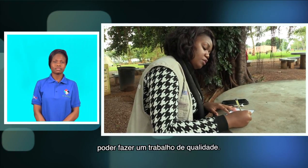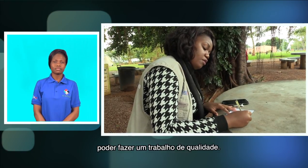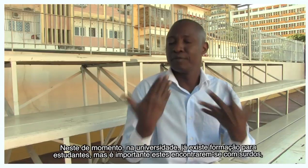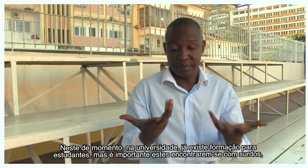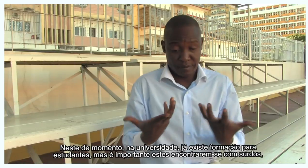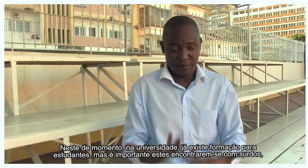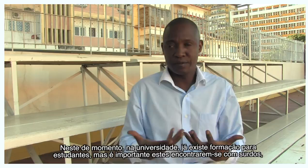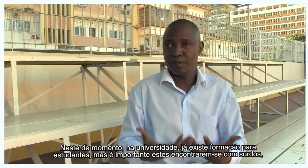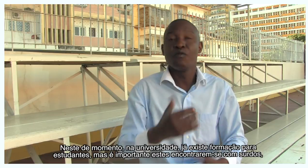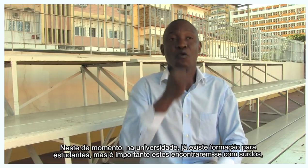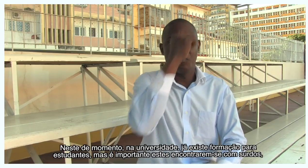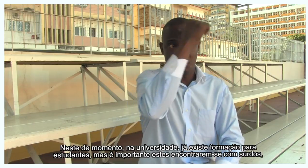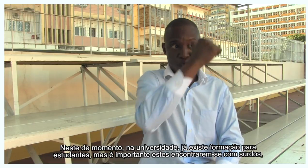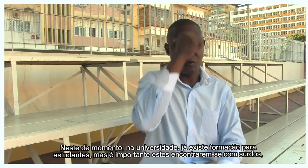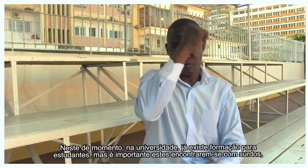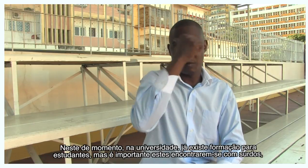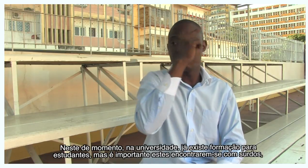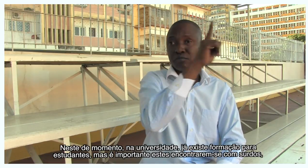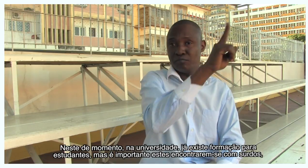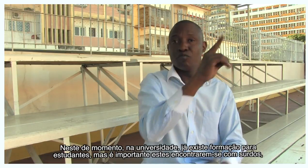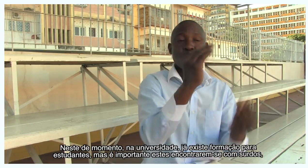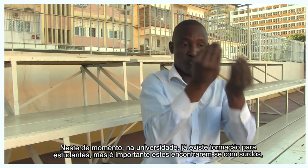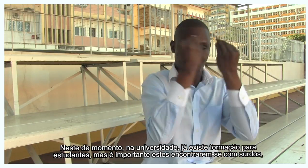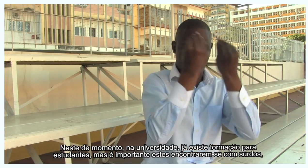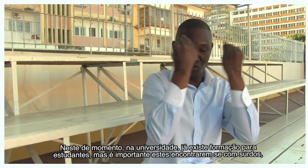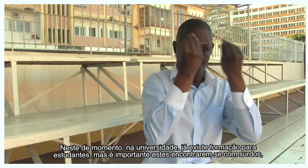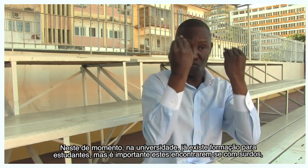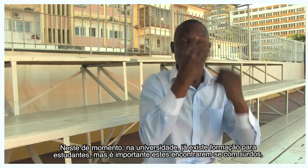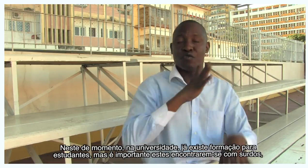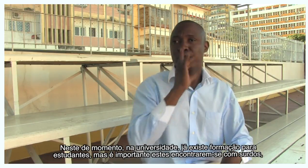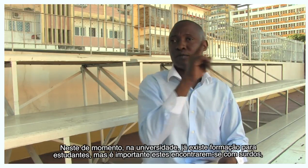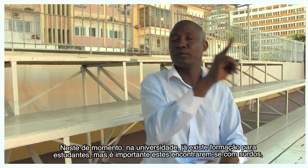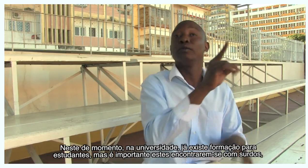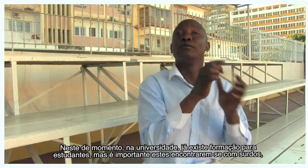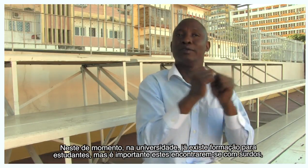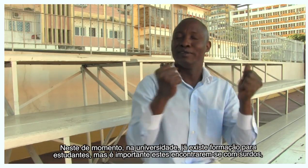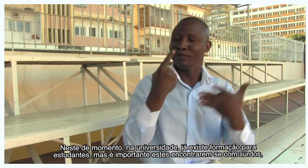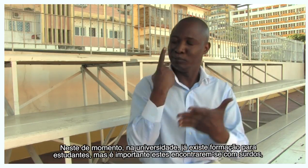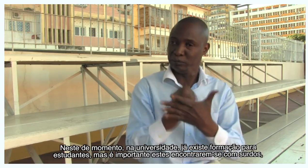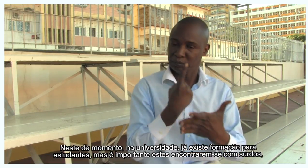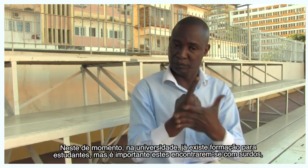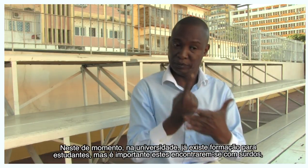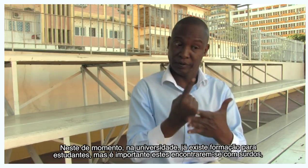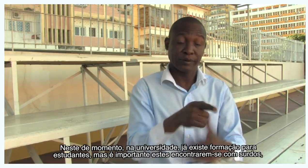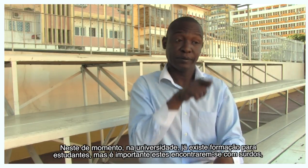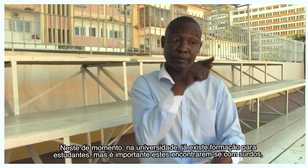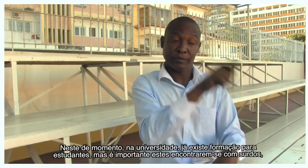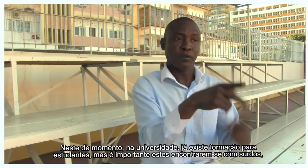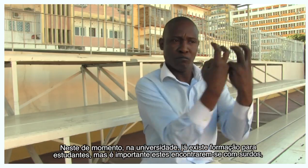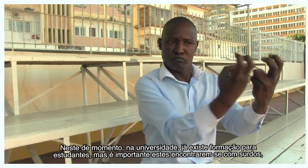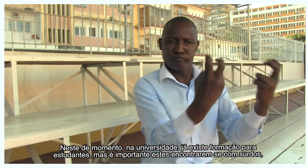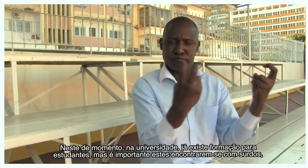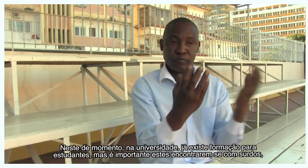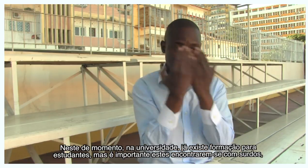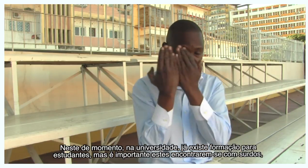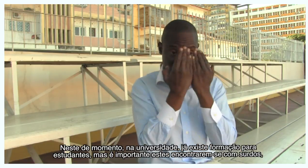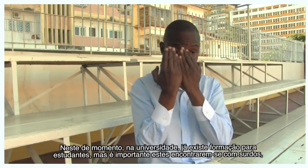qualidade. Neste momento, na universidade já existe a formação para estudantes. Mas é